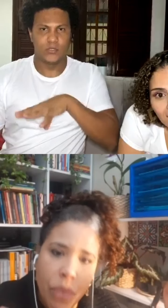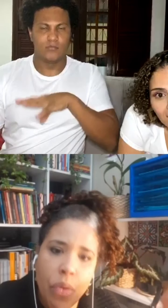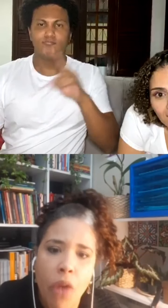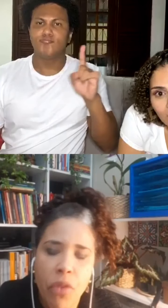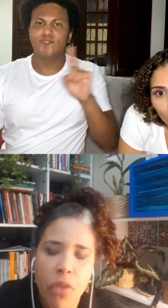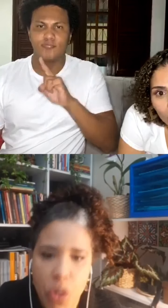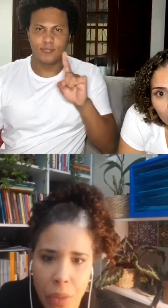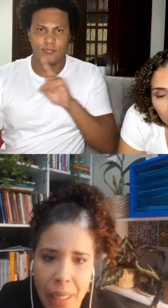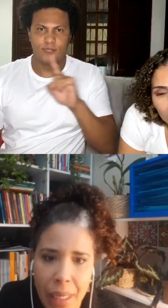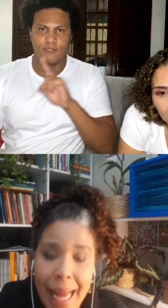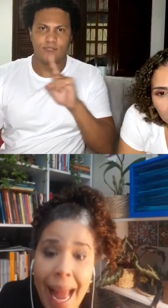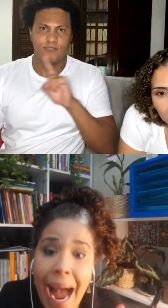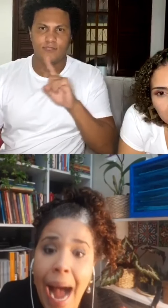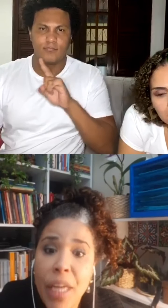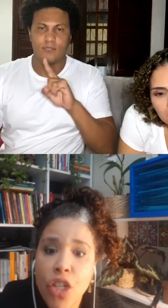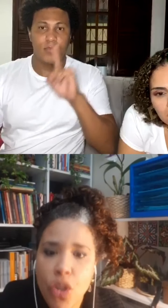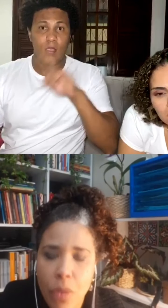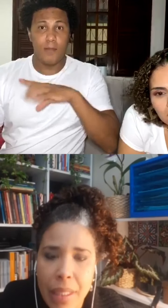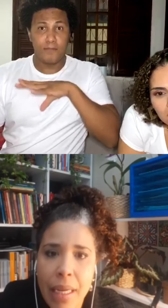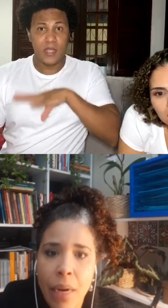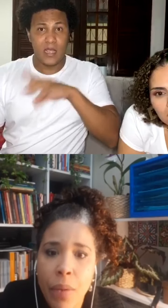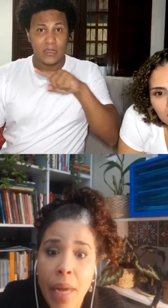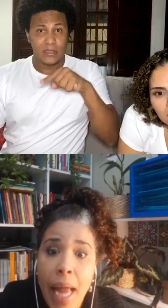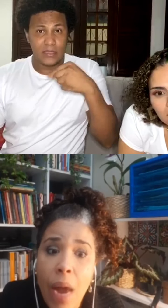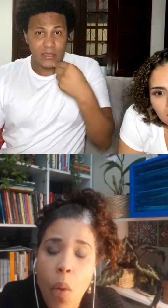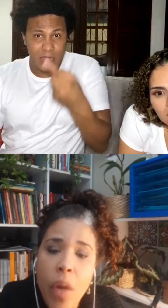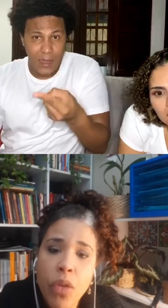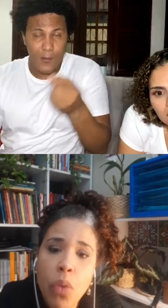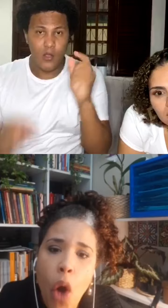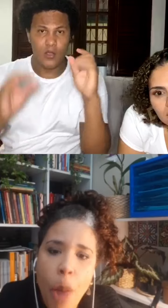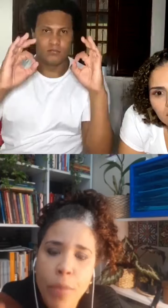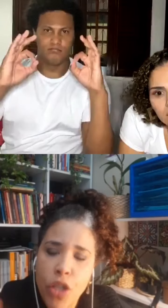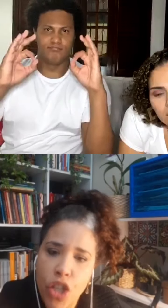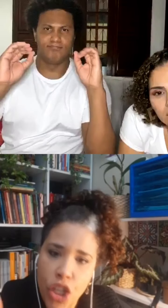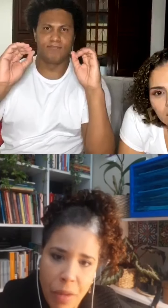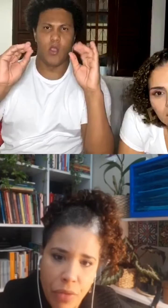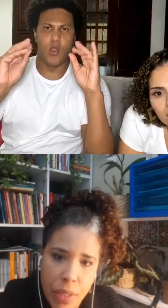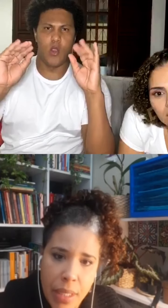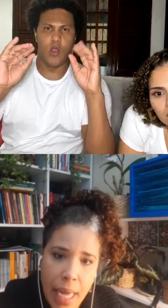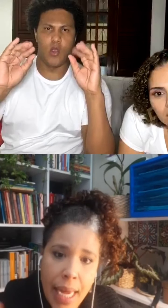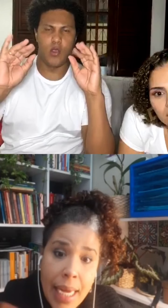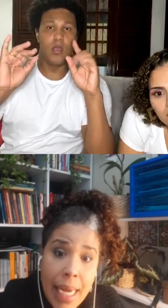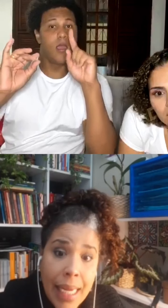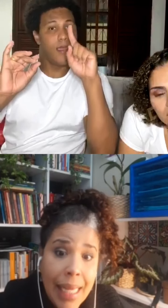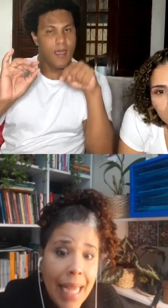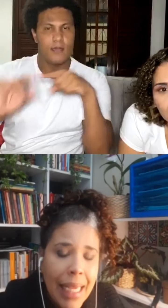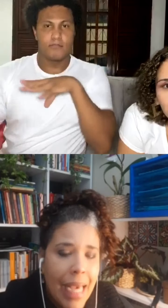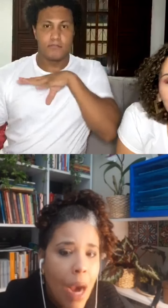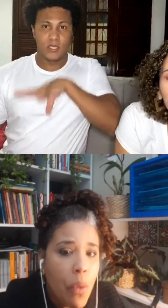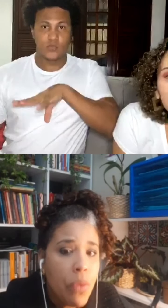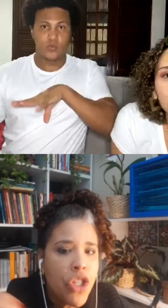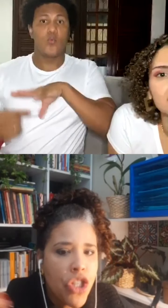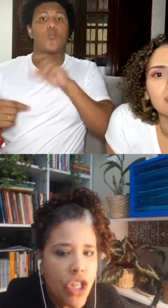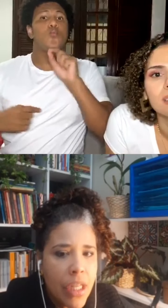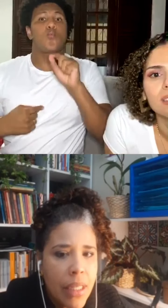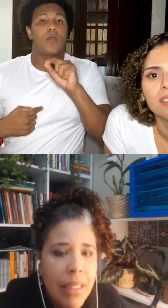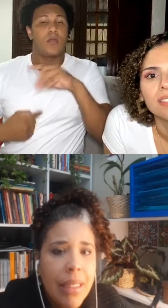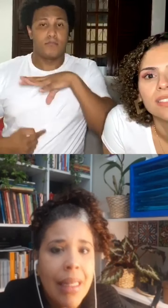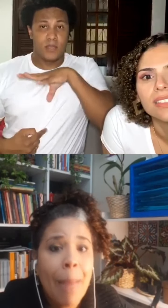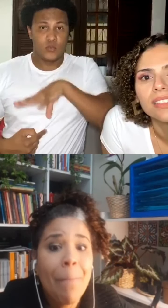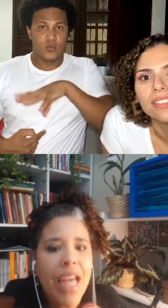do óvulo e outra. A menstruação é quando o corpo diz para você que daqui a alguns